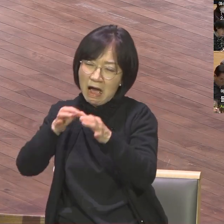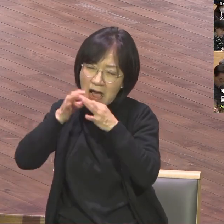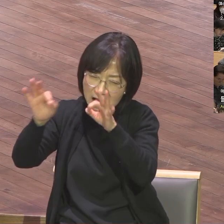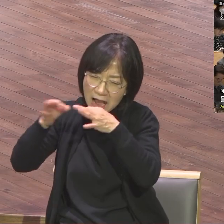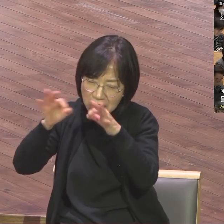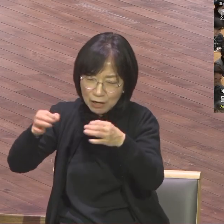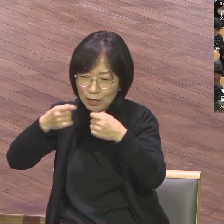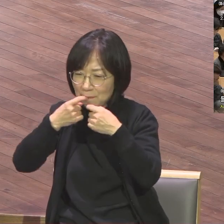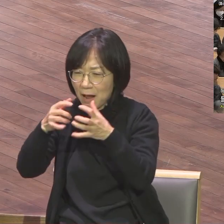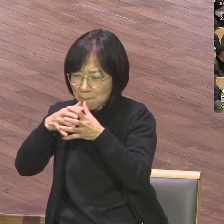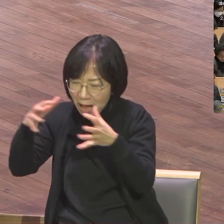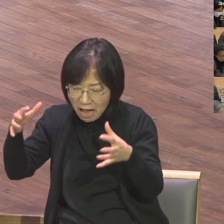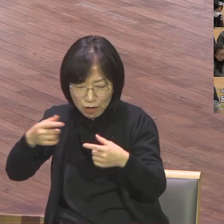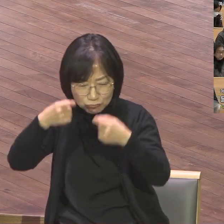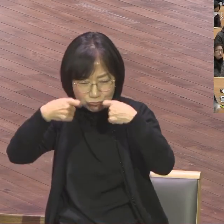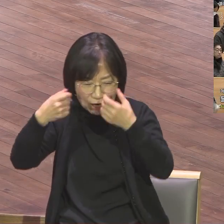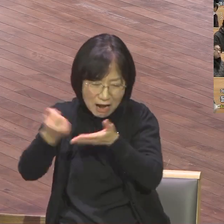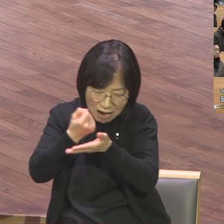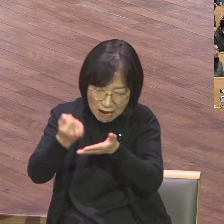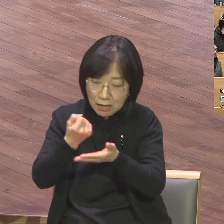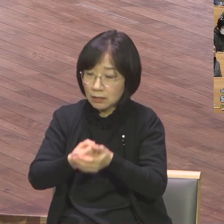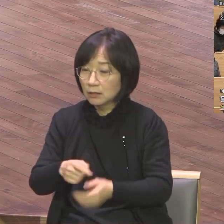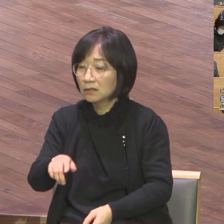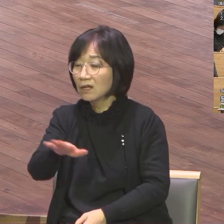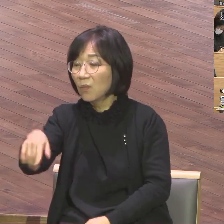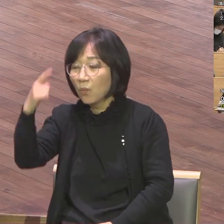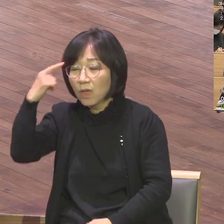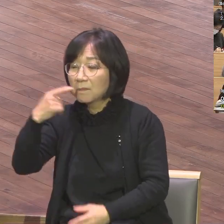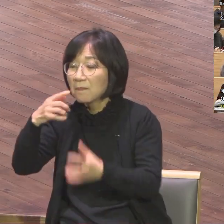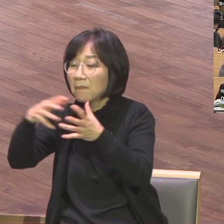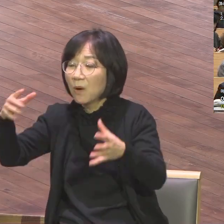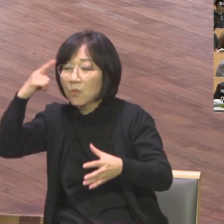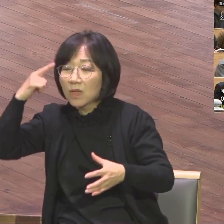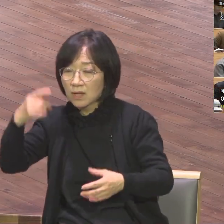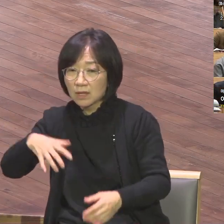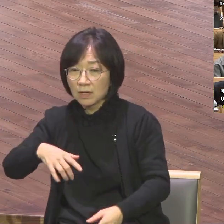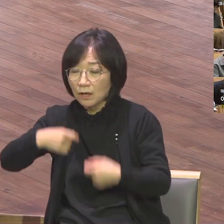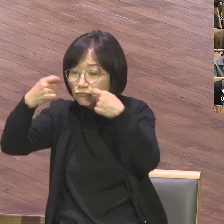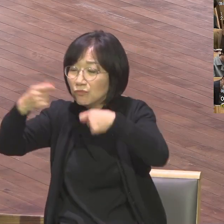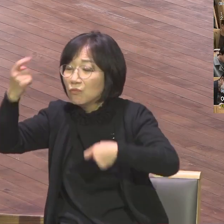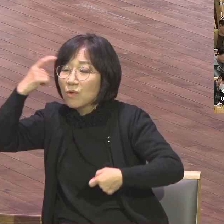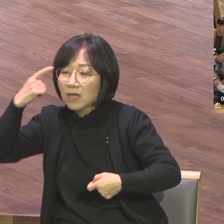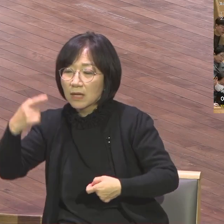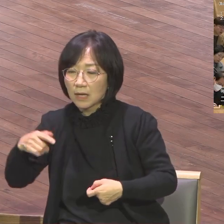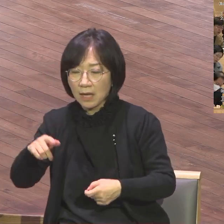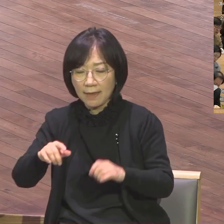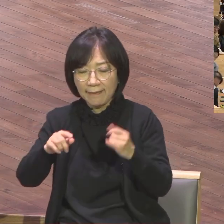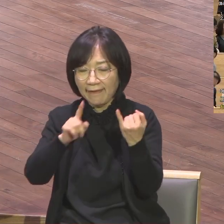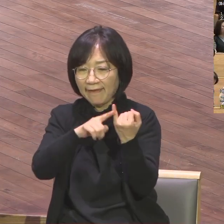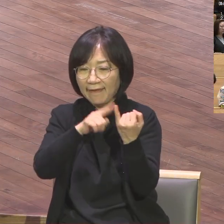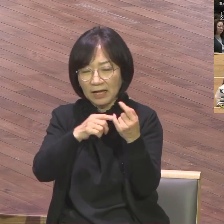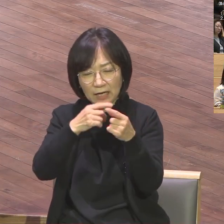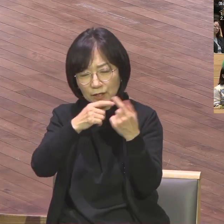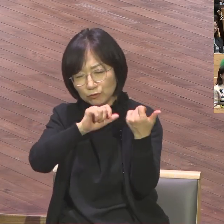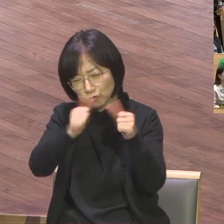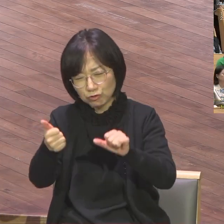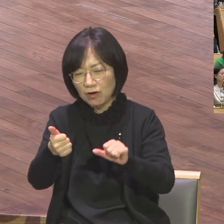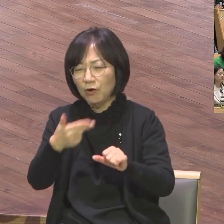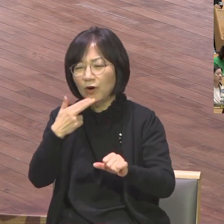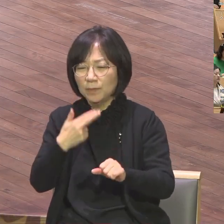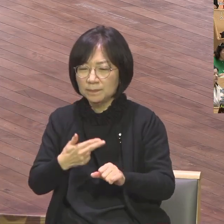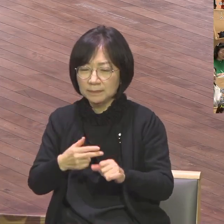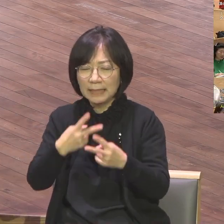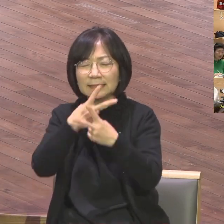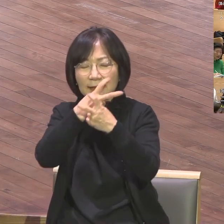보시고 들어가서 그들이 이르시되 너희가 어찌하여 떠들며 우느냐. 이 아이가 죽은 것이 아니라 잔다 하시니 그들이